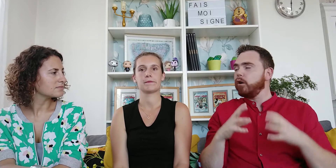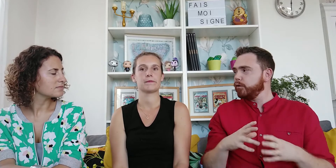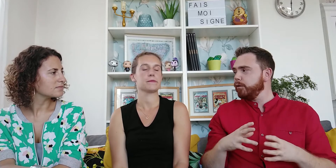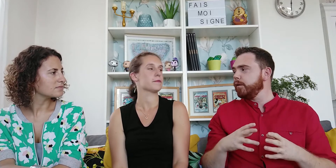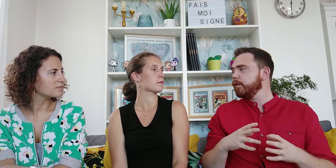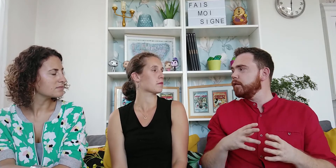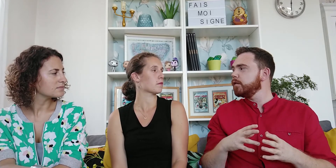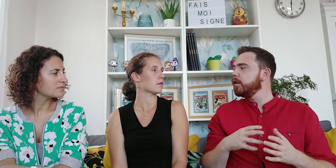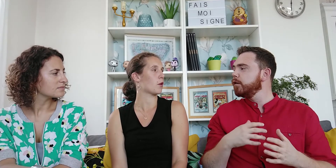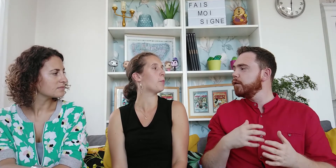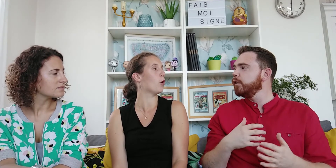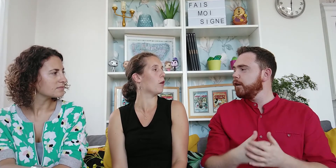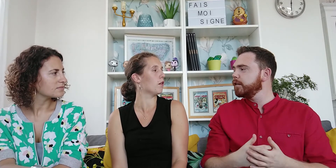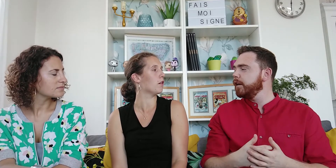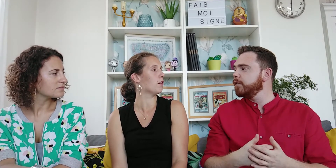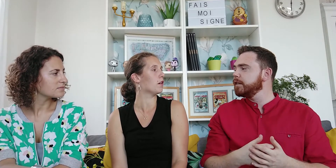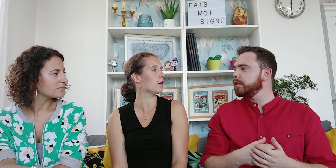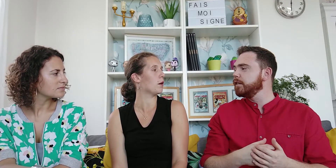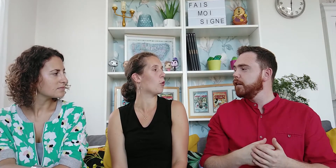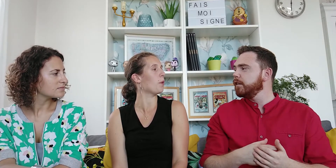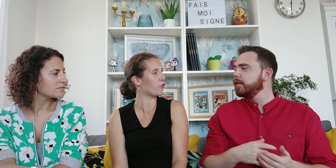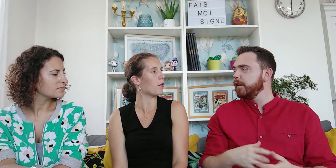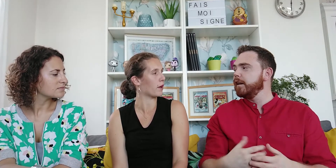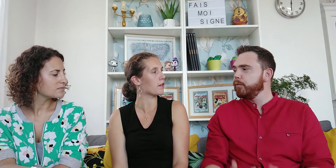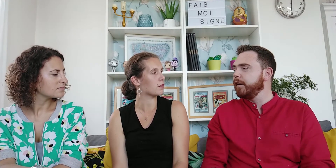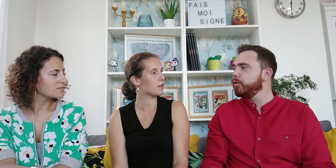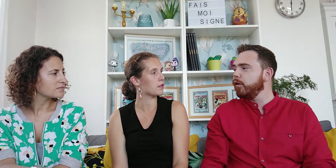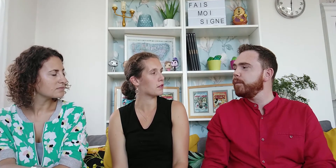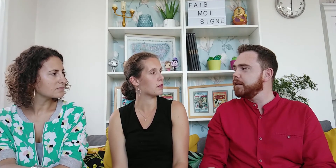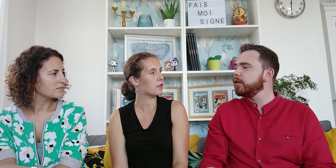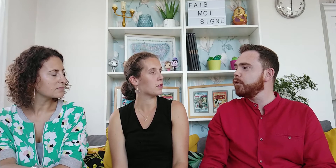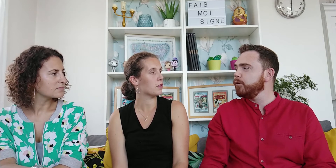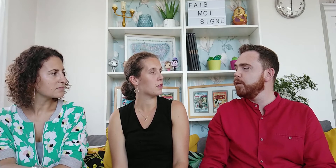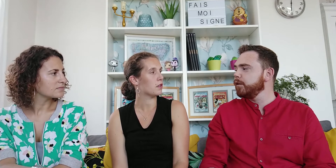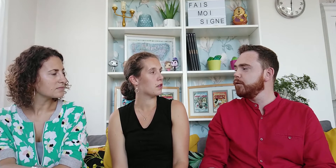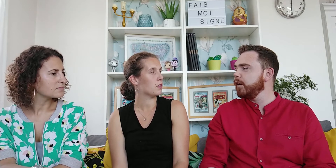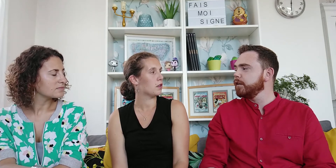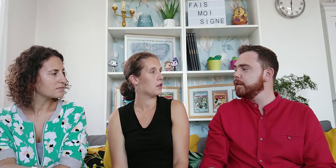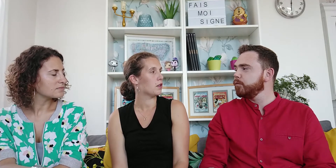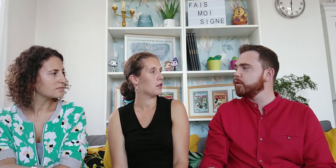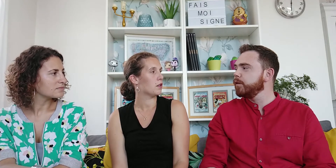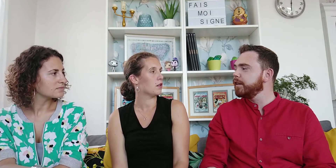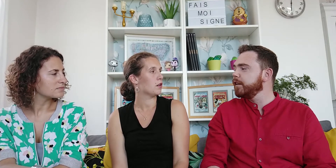entre eux la langue des signes. Parfois, les plus grands pratiquent entre eux du coup la langue des signes pour se communiquer des